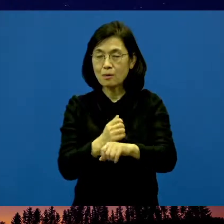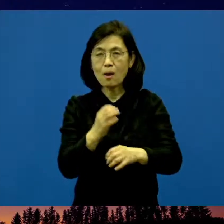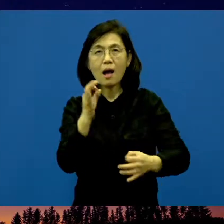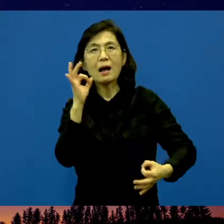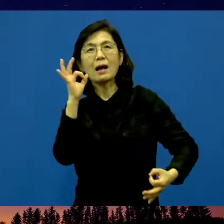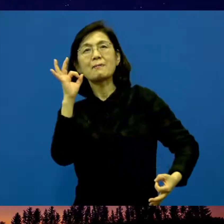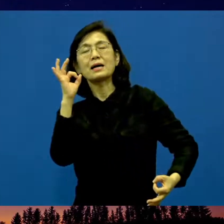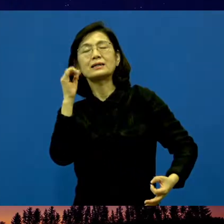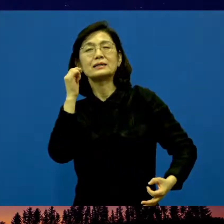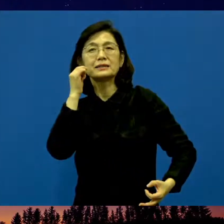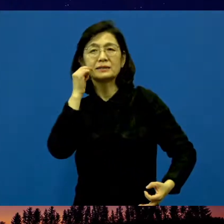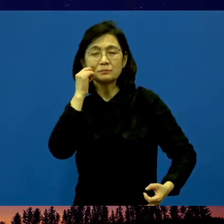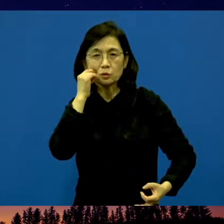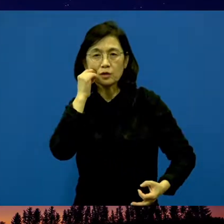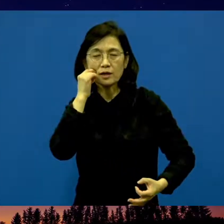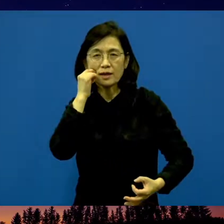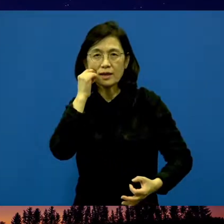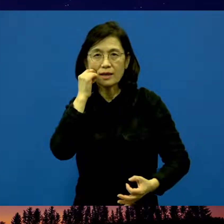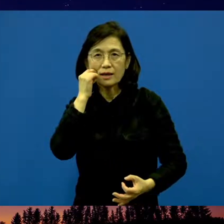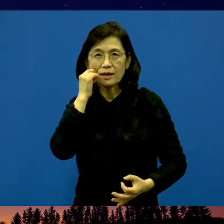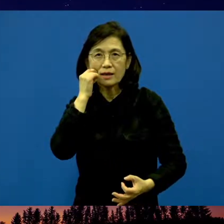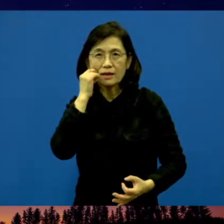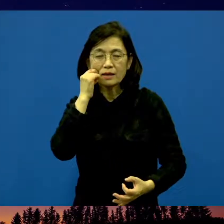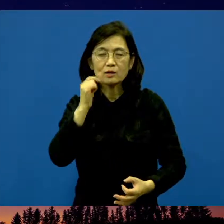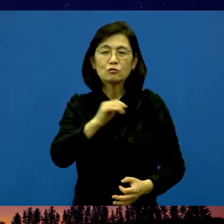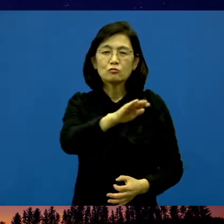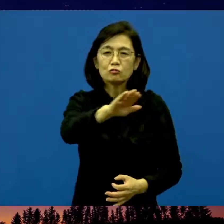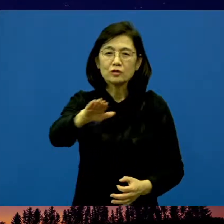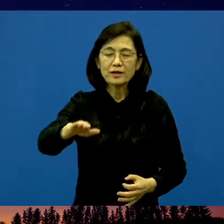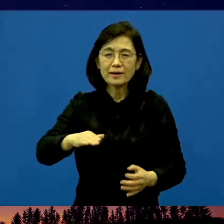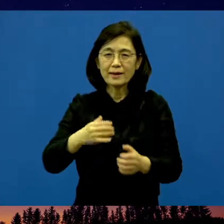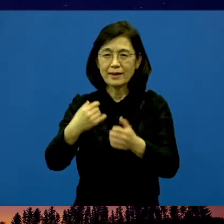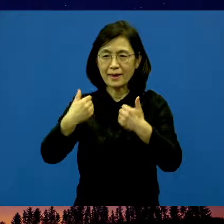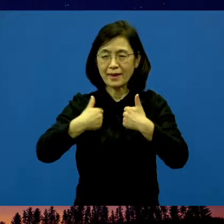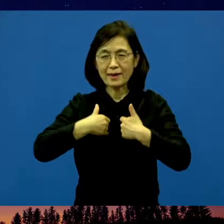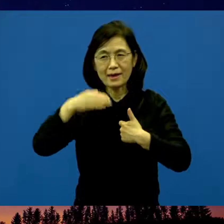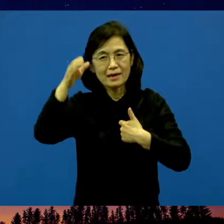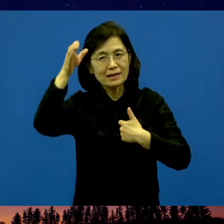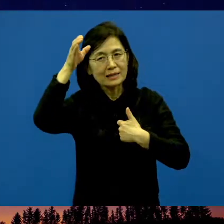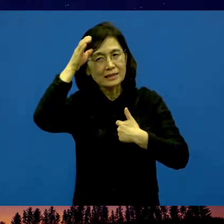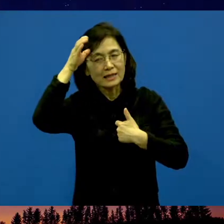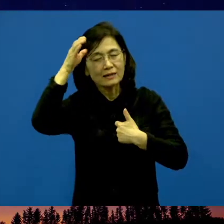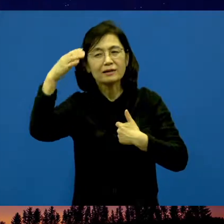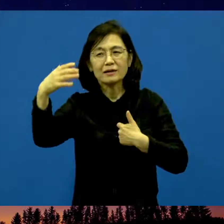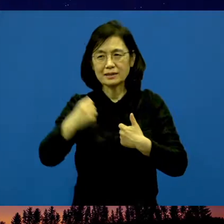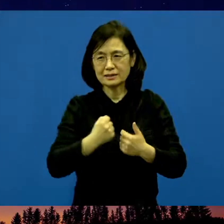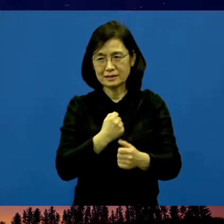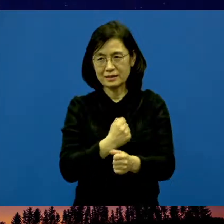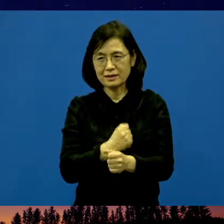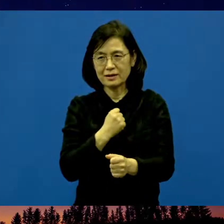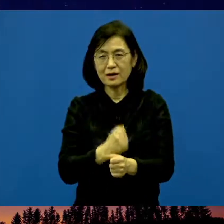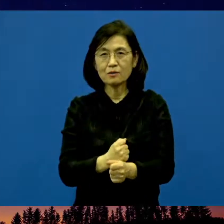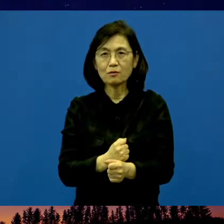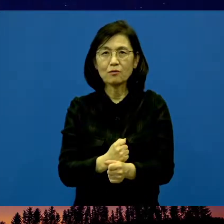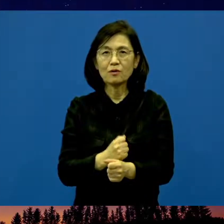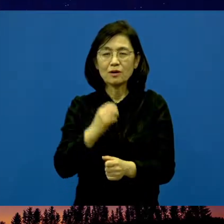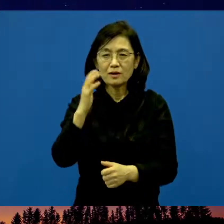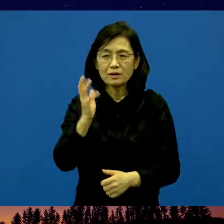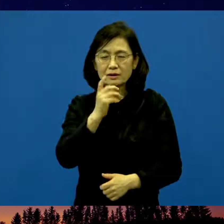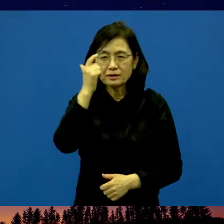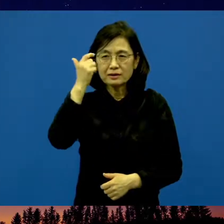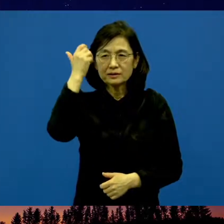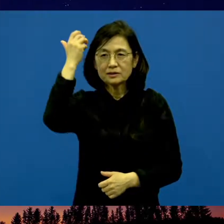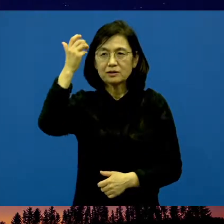거죠. 하나님의 말씀을 통하여 우리의 영적인 자극을 하십니다. 성령의 사람들은 반드시